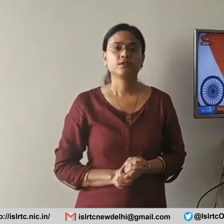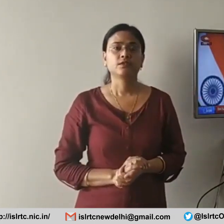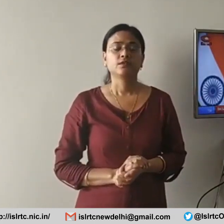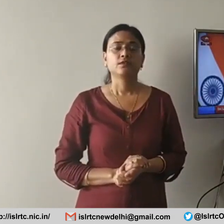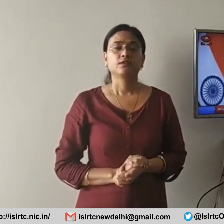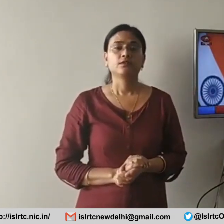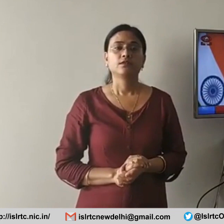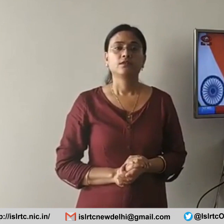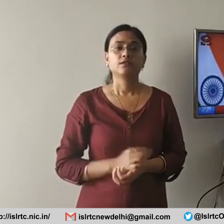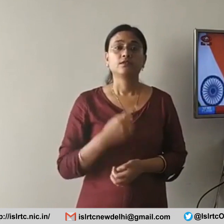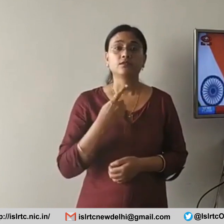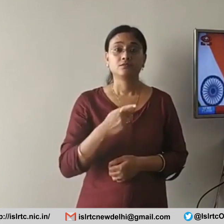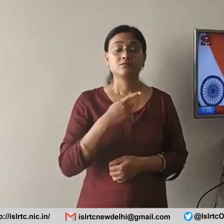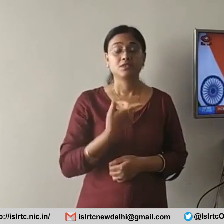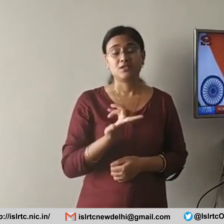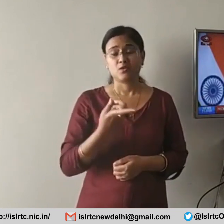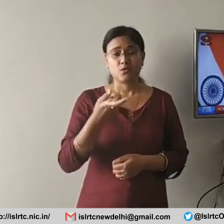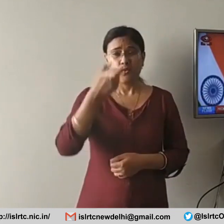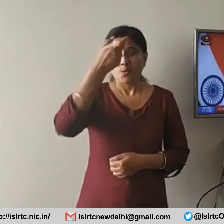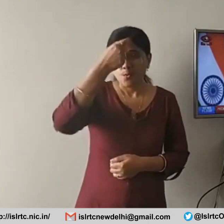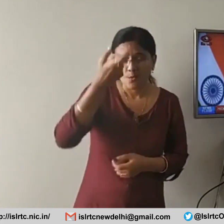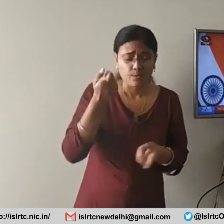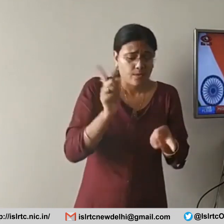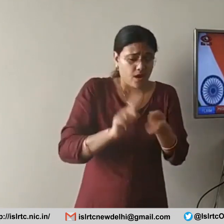वैसे एक ऐसा संकट है